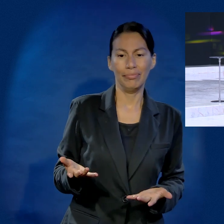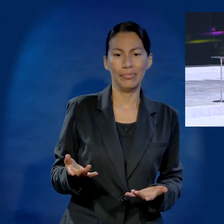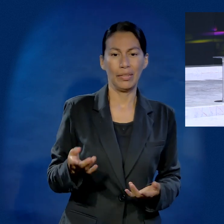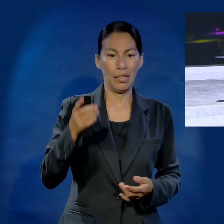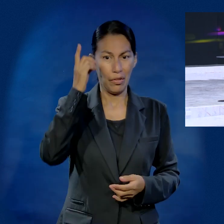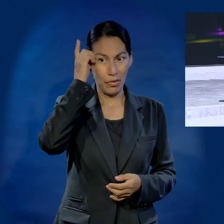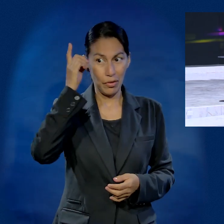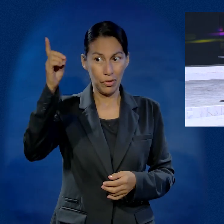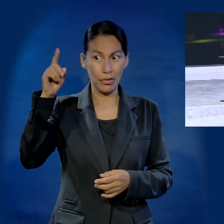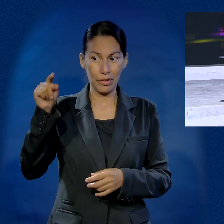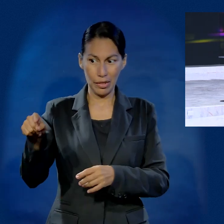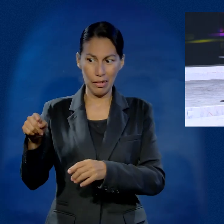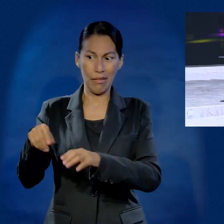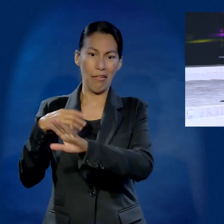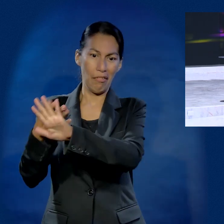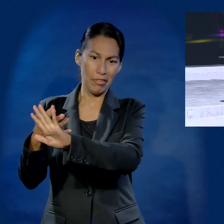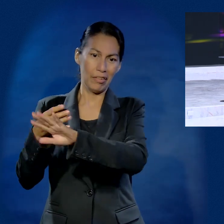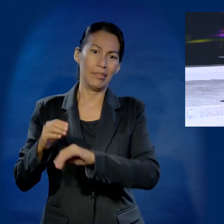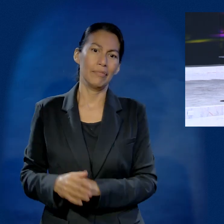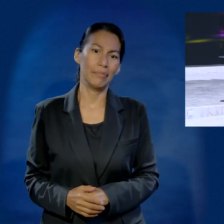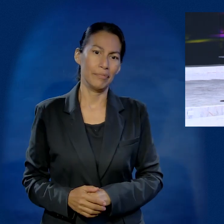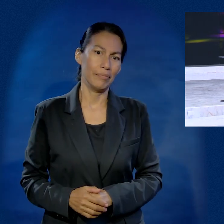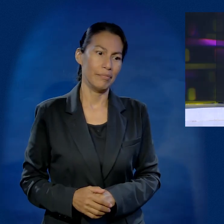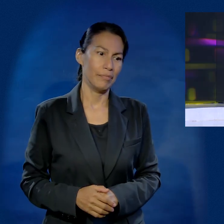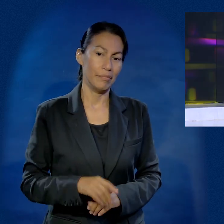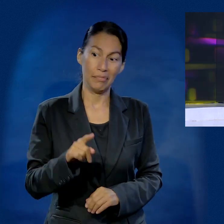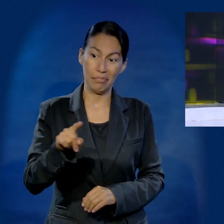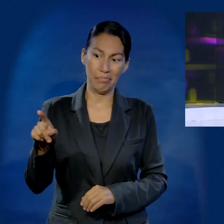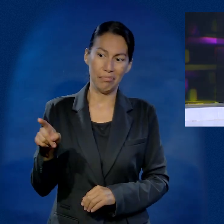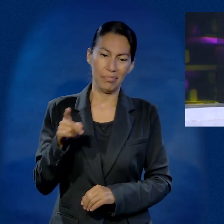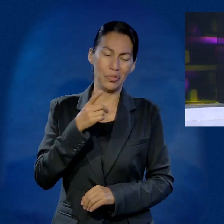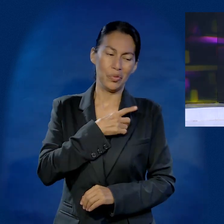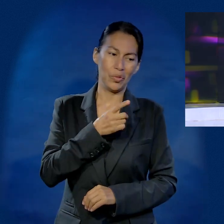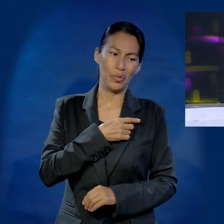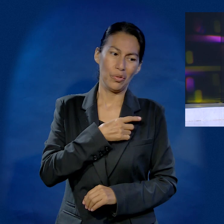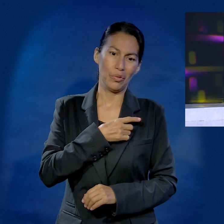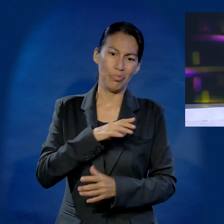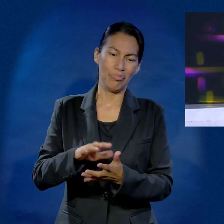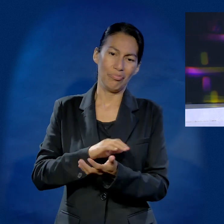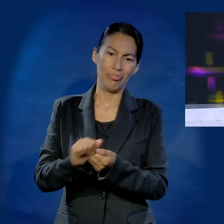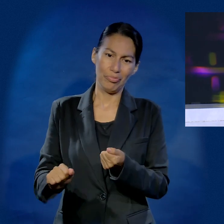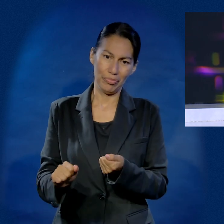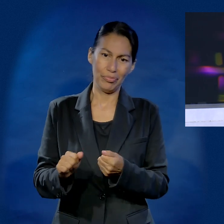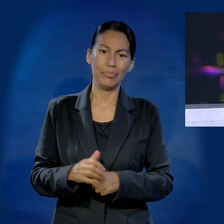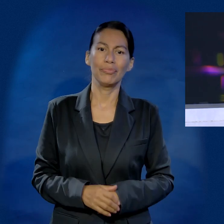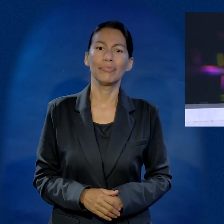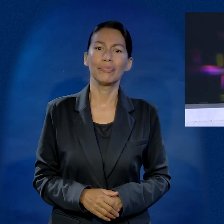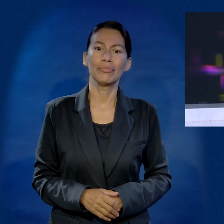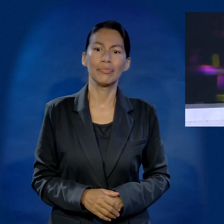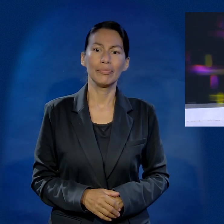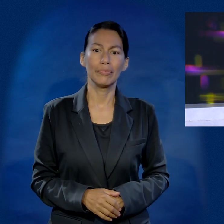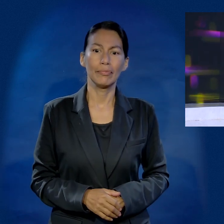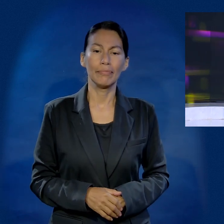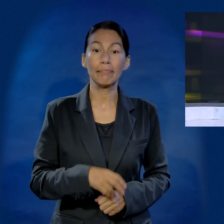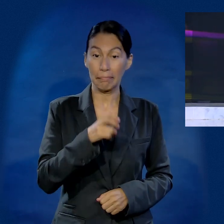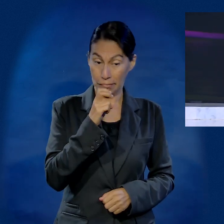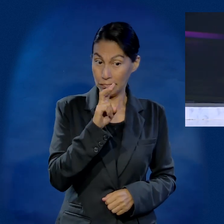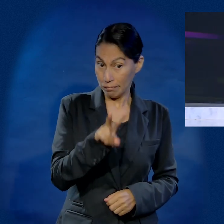maldiga, porque Dios mismo estará contra ellos. Solos serán destruidos. Y mis